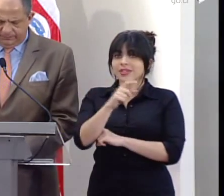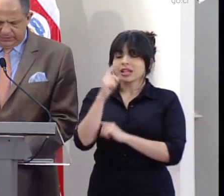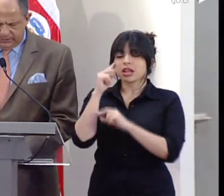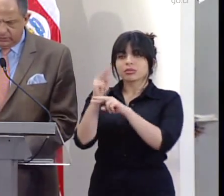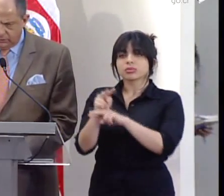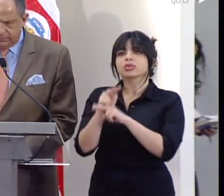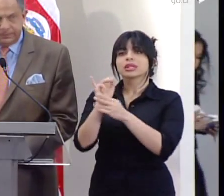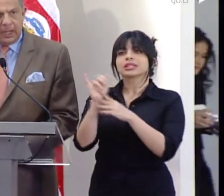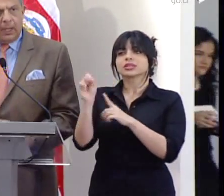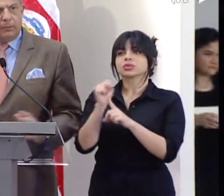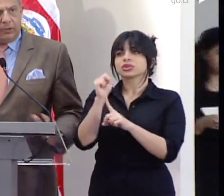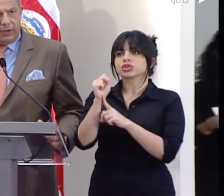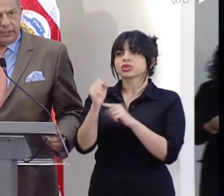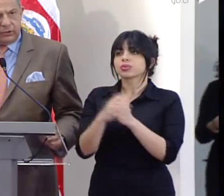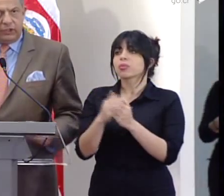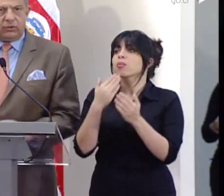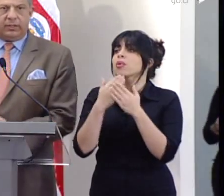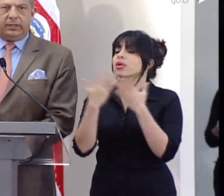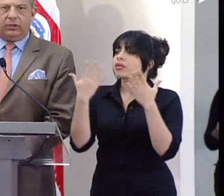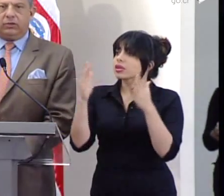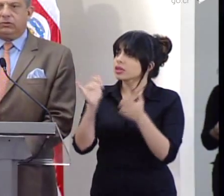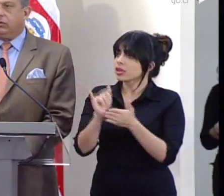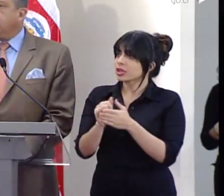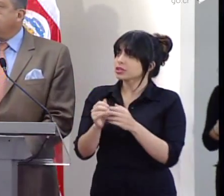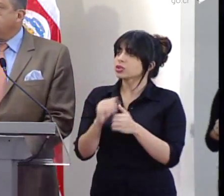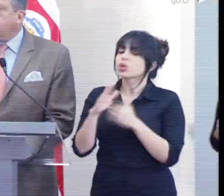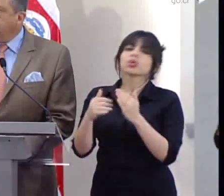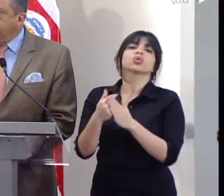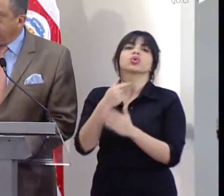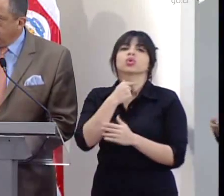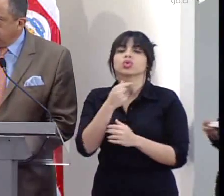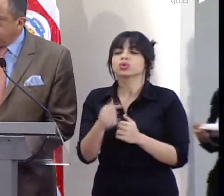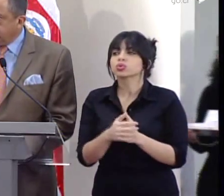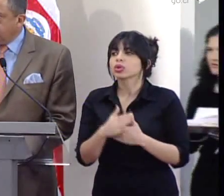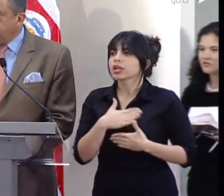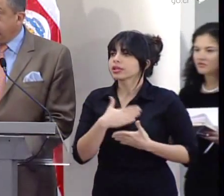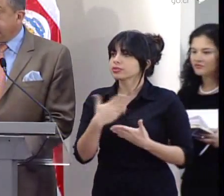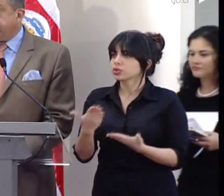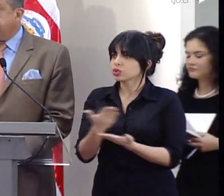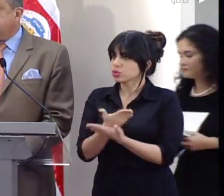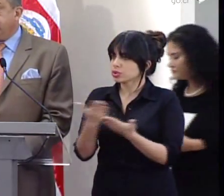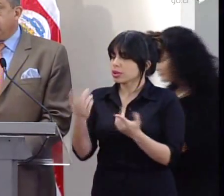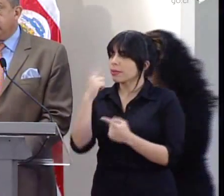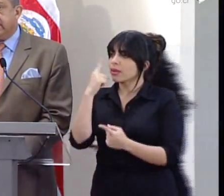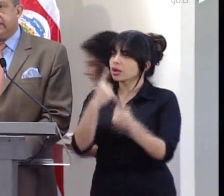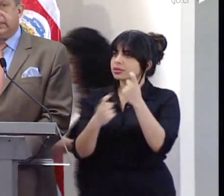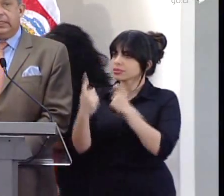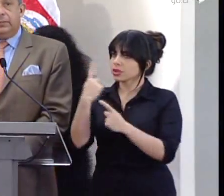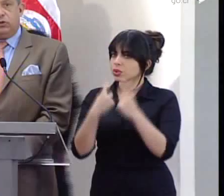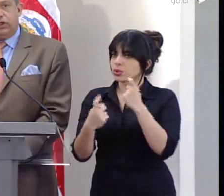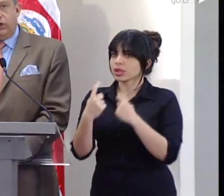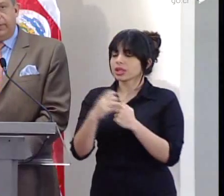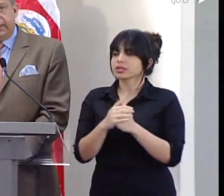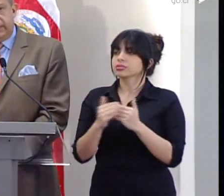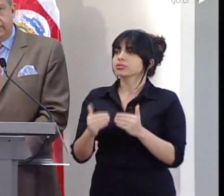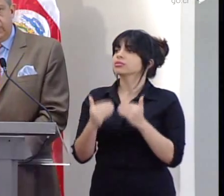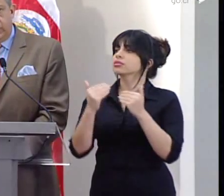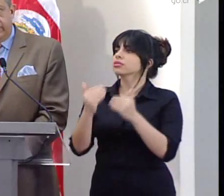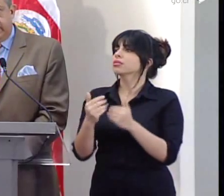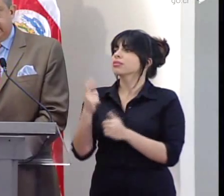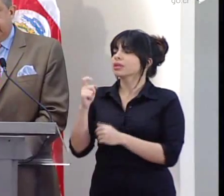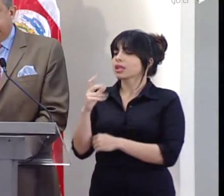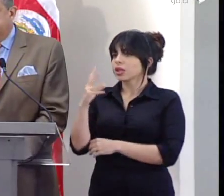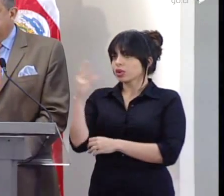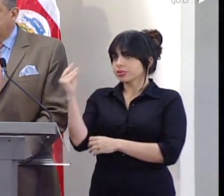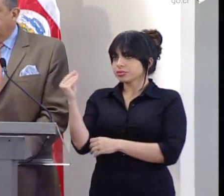esa situación. Bueno, habiendo dicho lo anterior, con todo gusto quedo a disposición de ustedes para sus preguntas. Posteriormente me